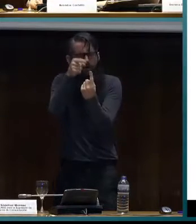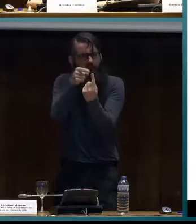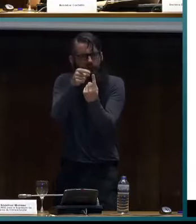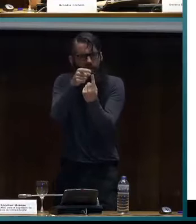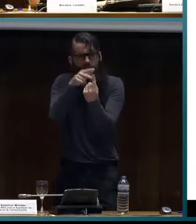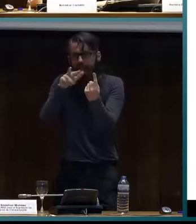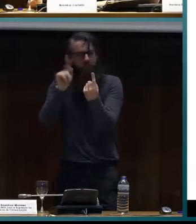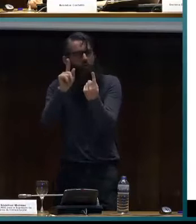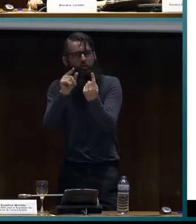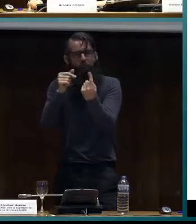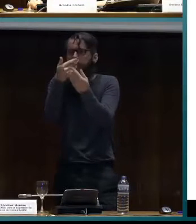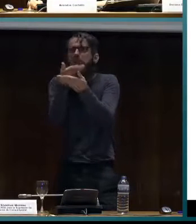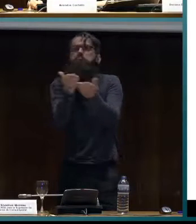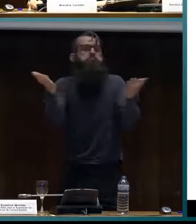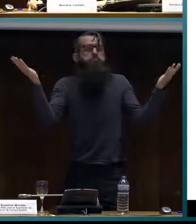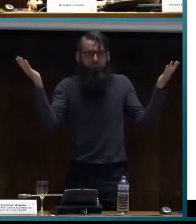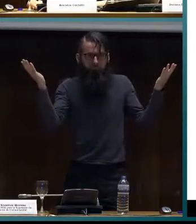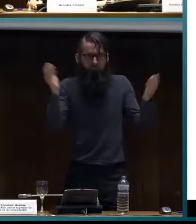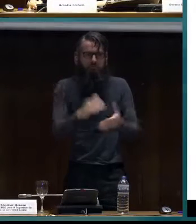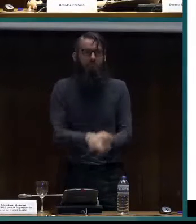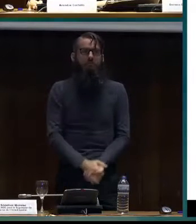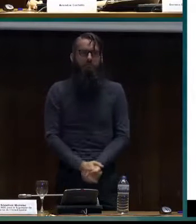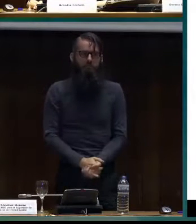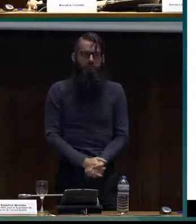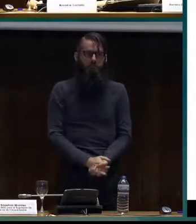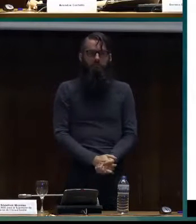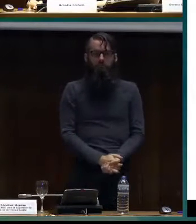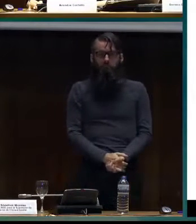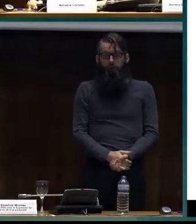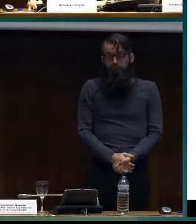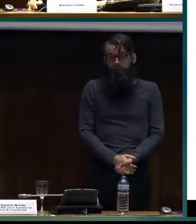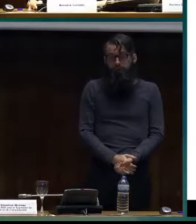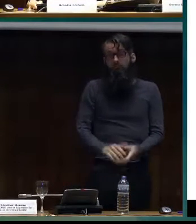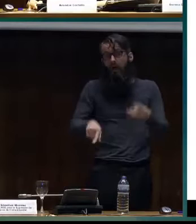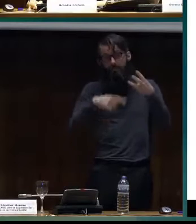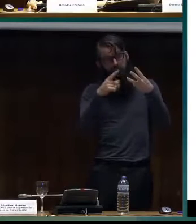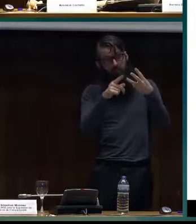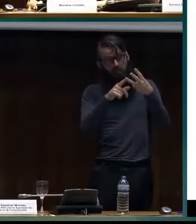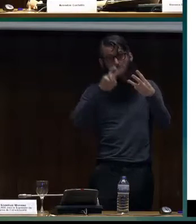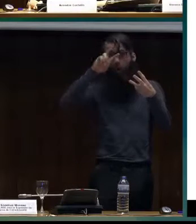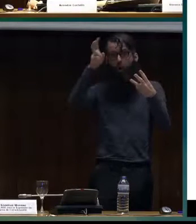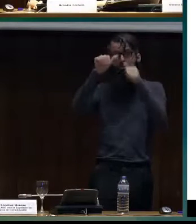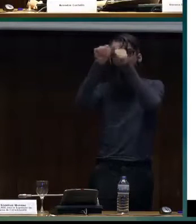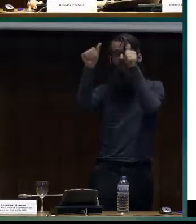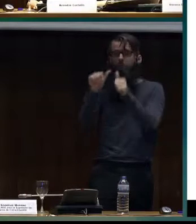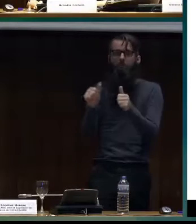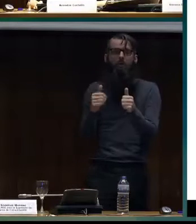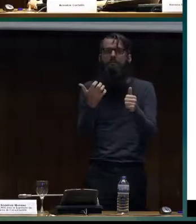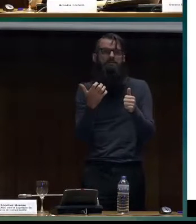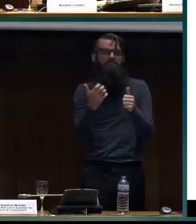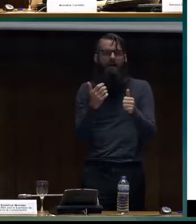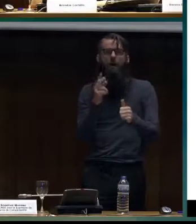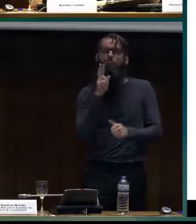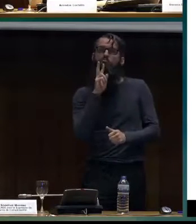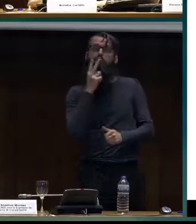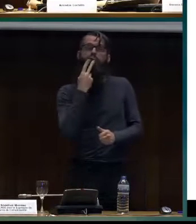impersonal. Y otra manera de marcar la referencia impersonal en castellano es con el pronombre reflexivo se.